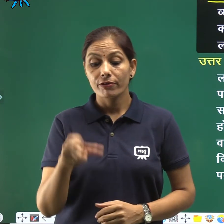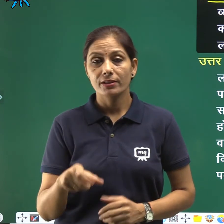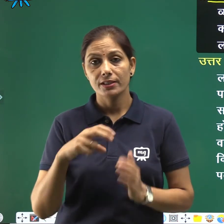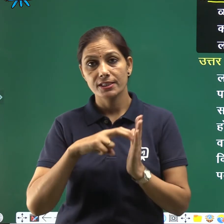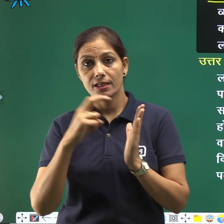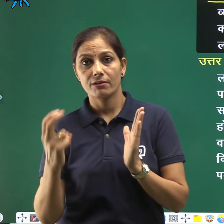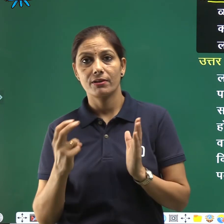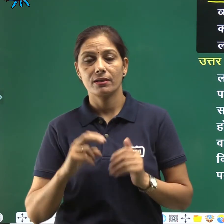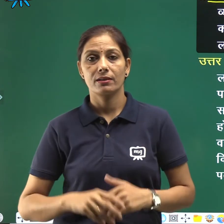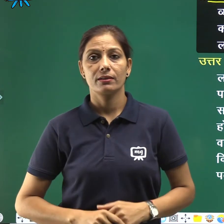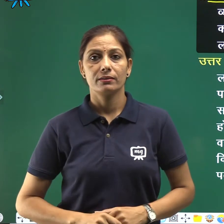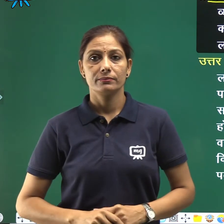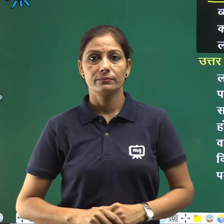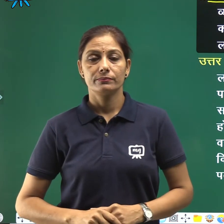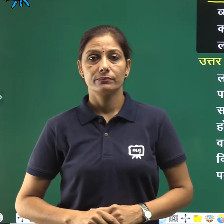वाले